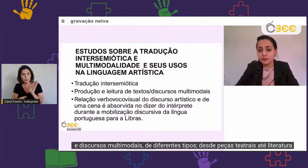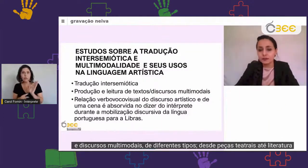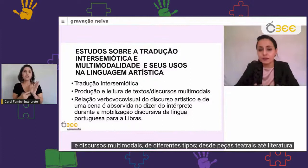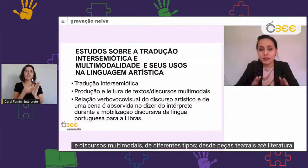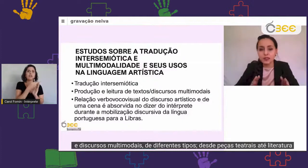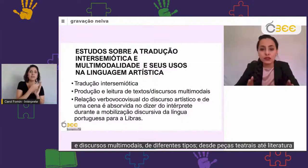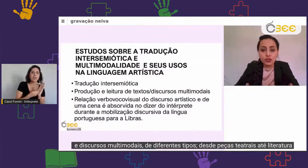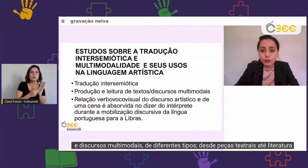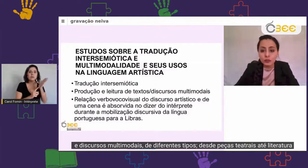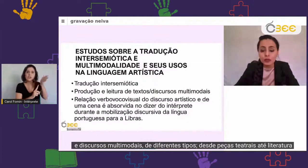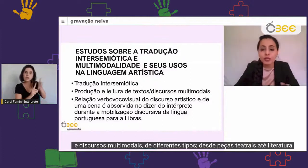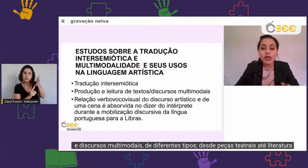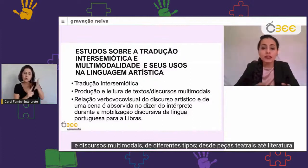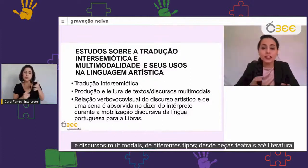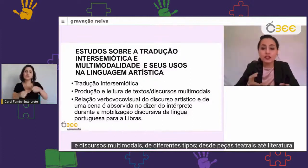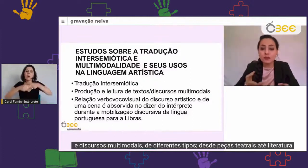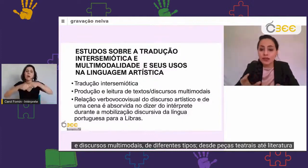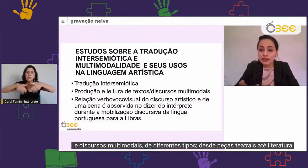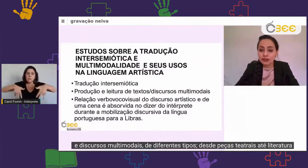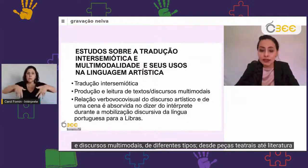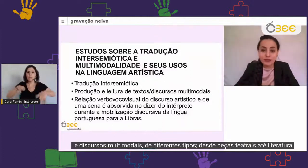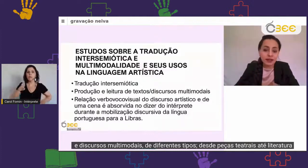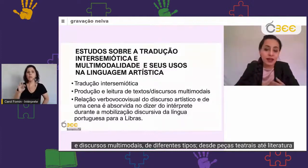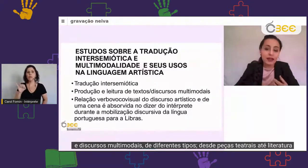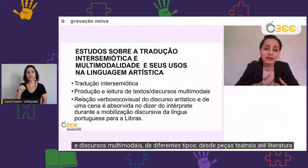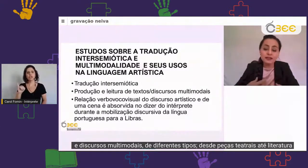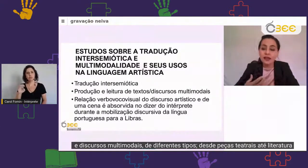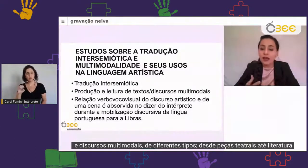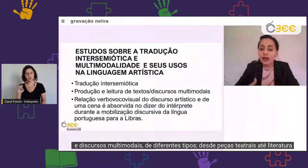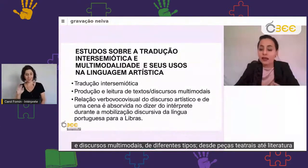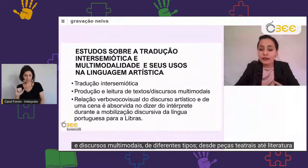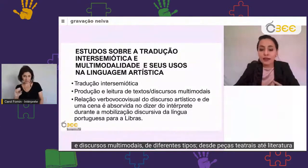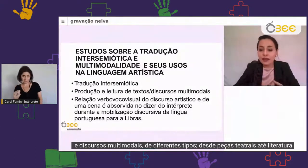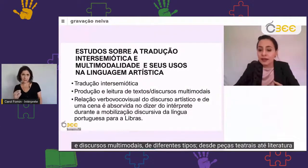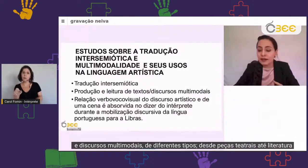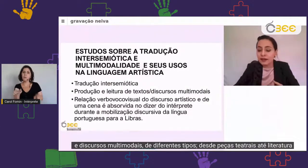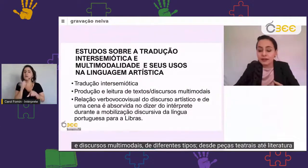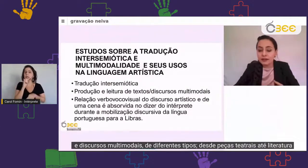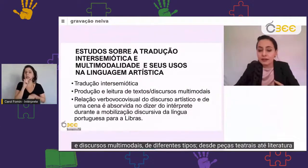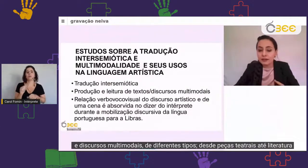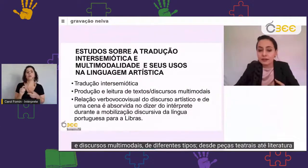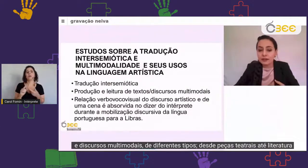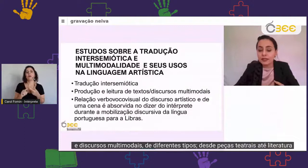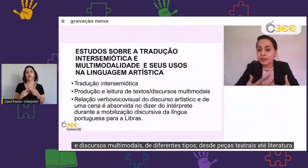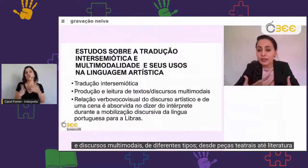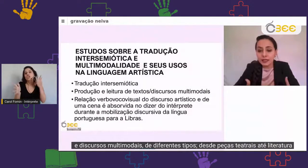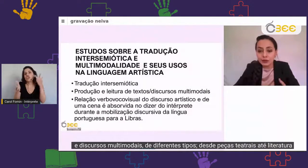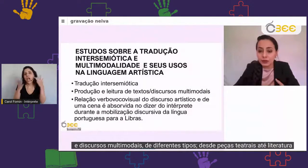diferentes tipos, desde peças teatrais até